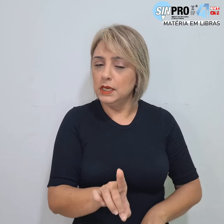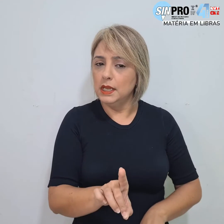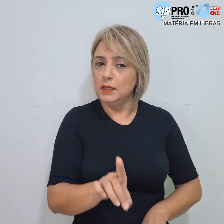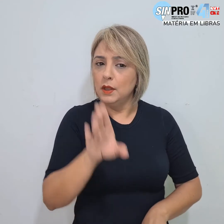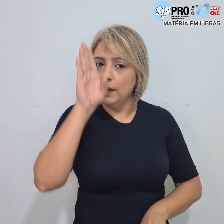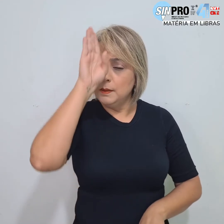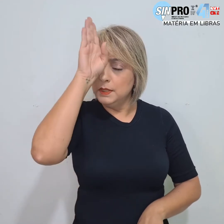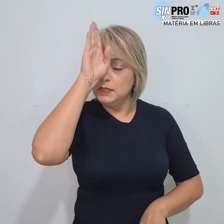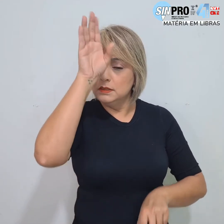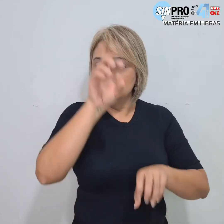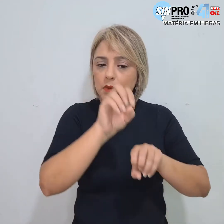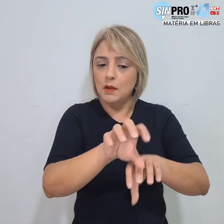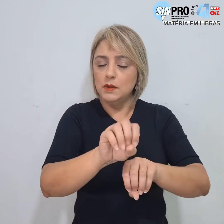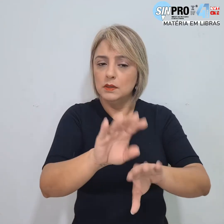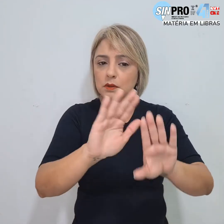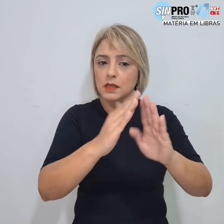fundamental à educação pública.